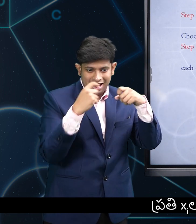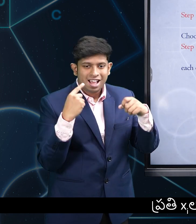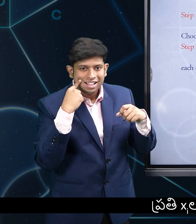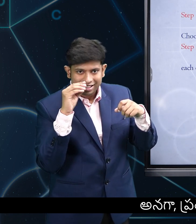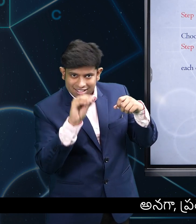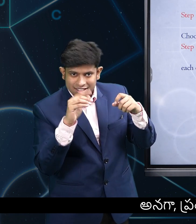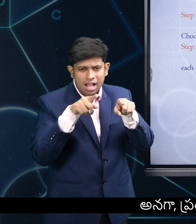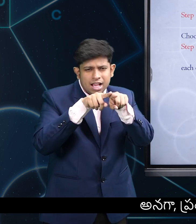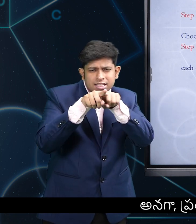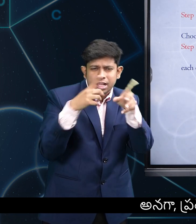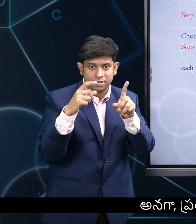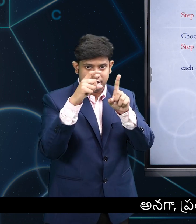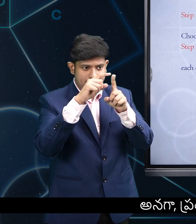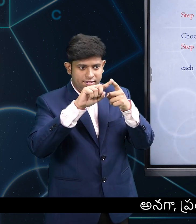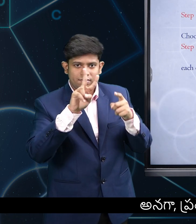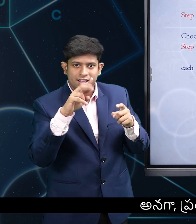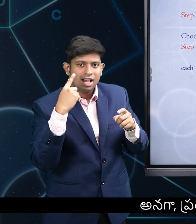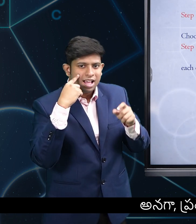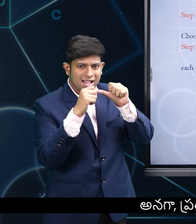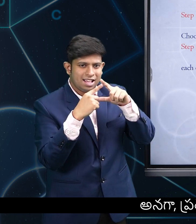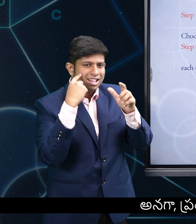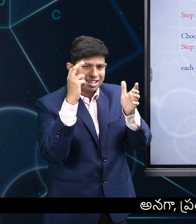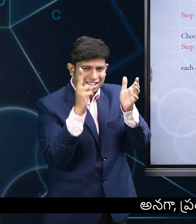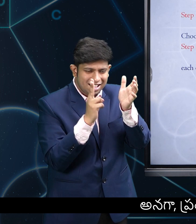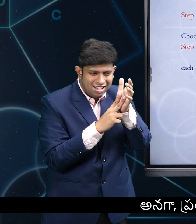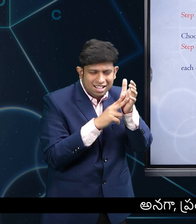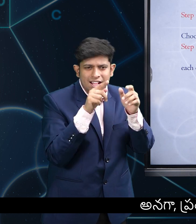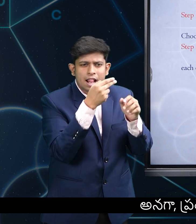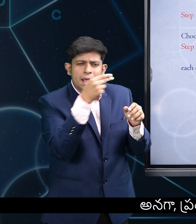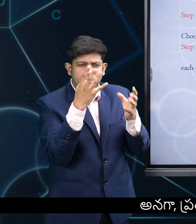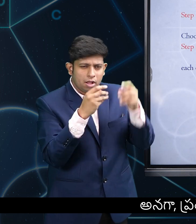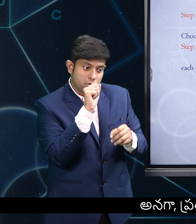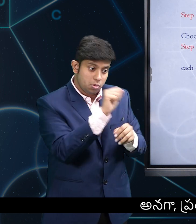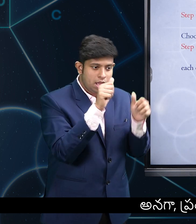కనుగొనండి. అనగా ప్రతి x1 నుండి a యొక్క విచలనం.